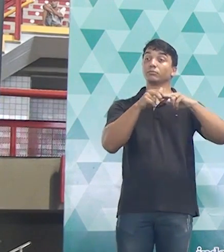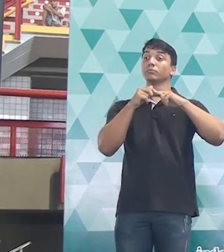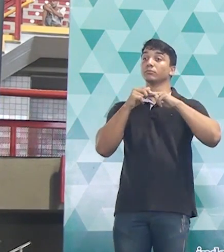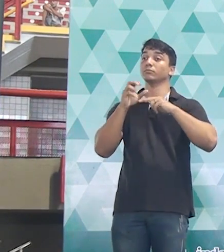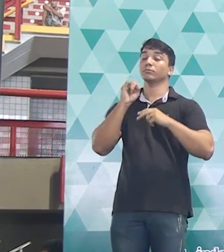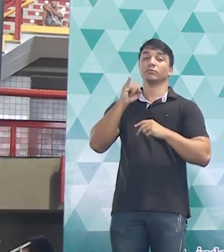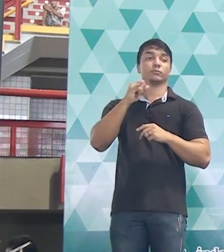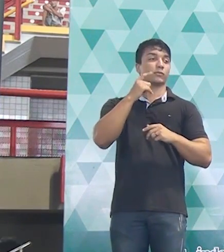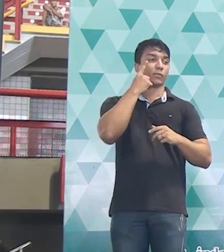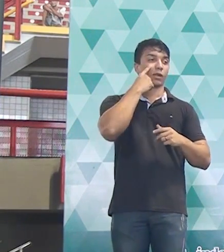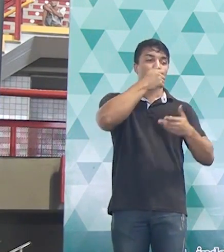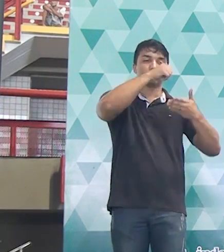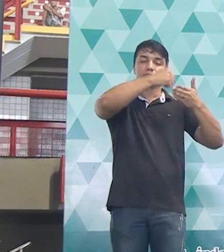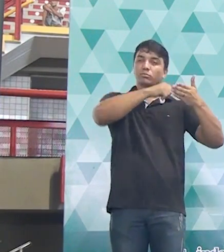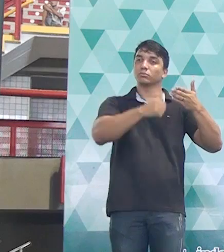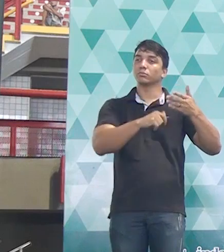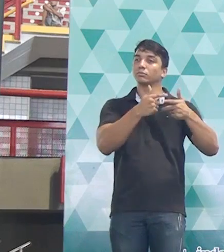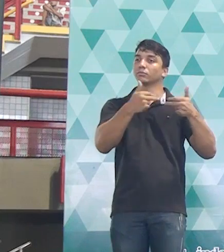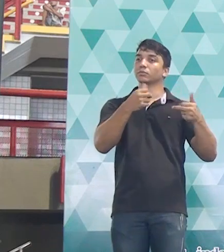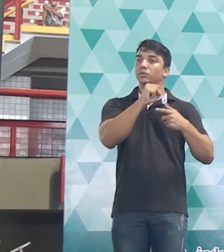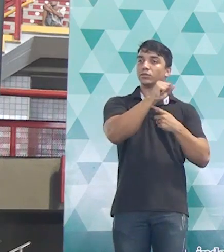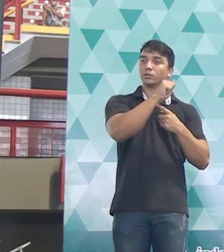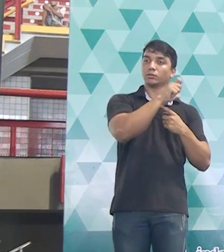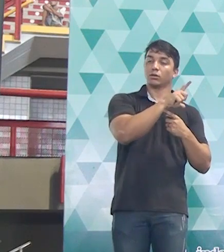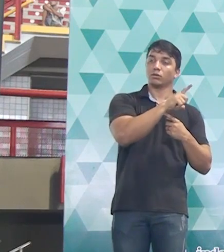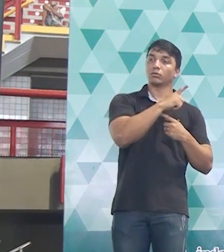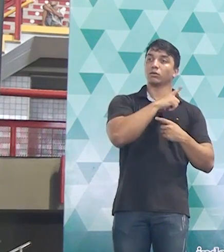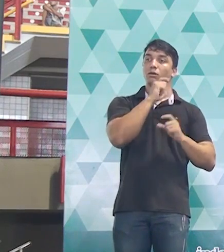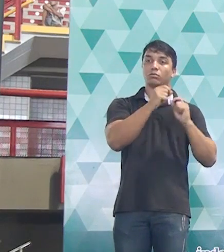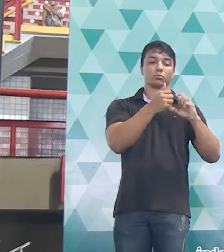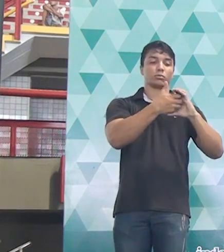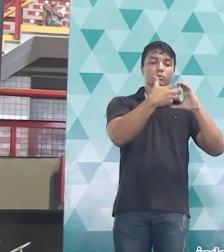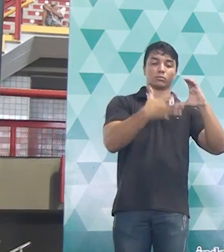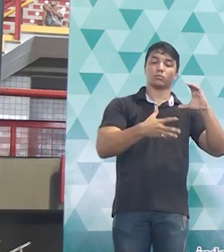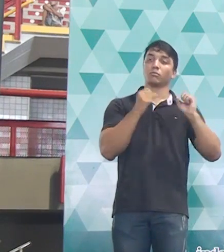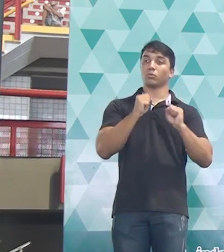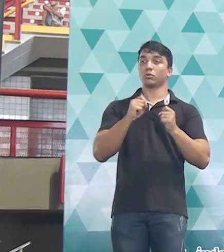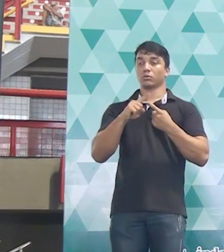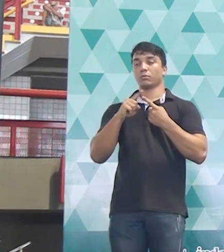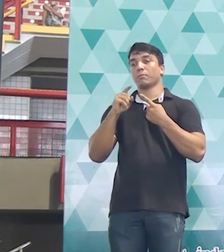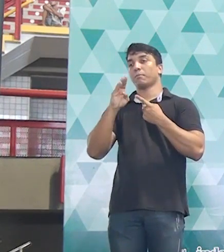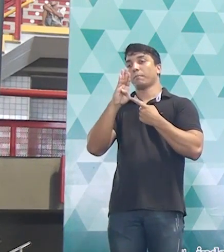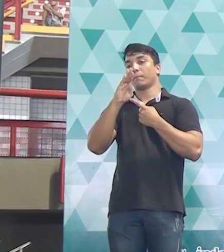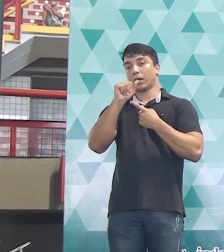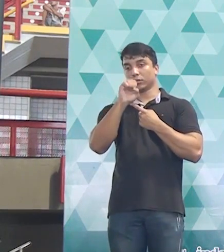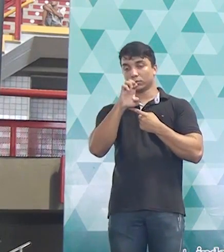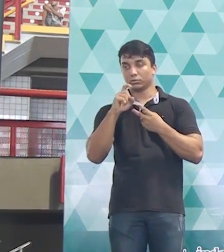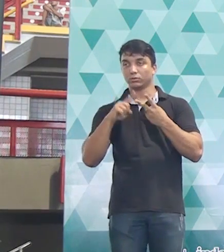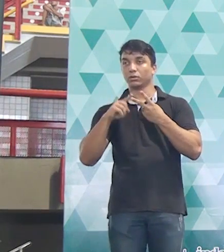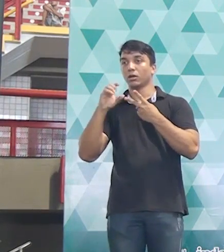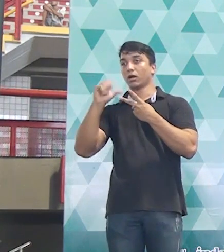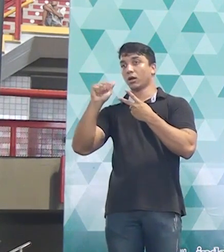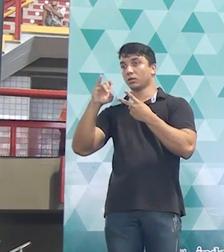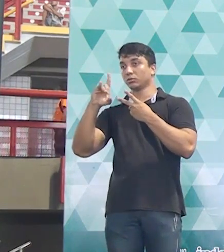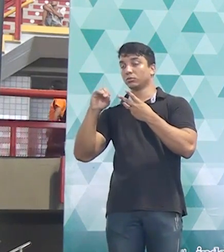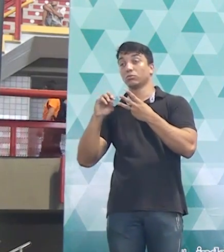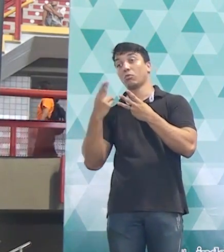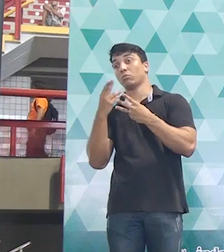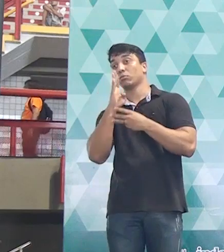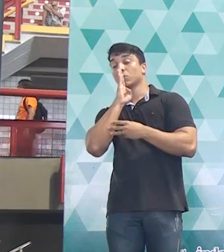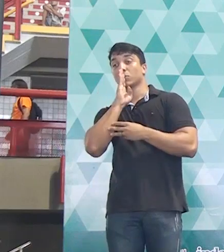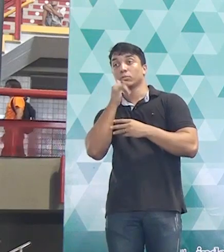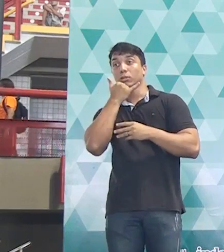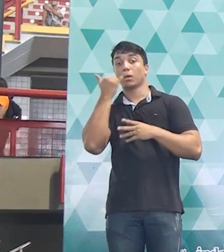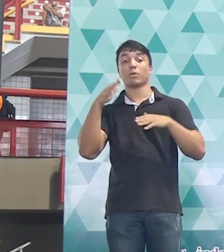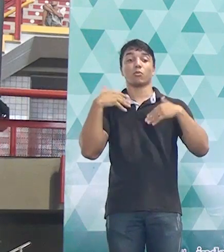quando eu estiver analisando um sal, ele pode ter caráter básico, ácido ou neutro. Depende de quem deu origem